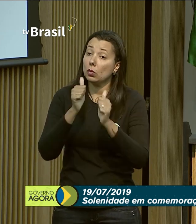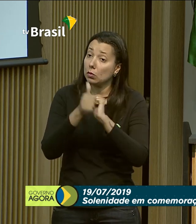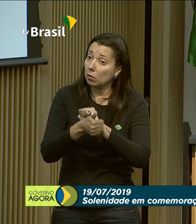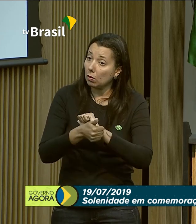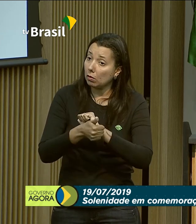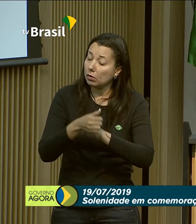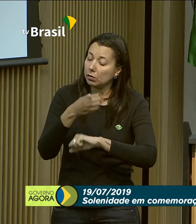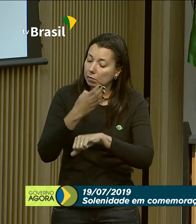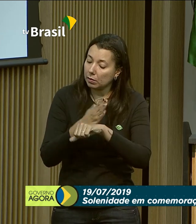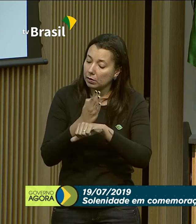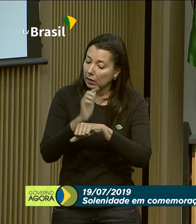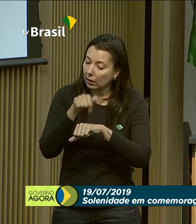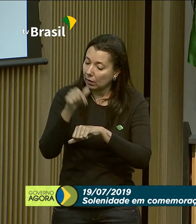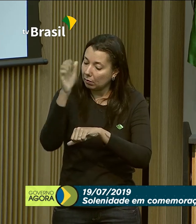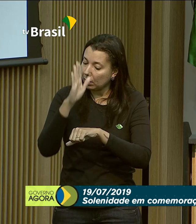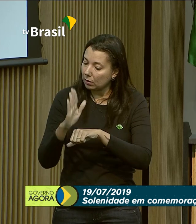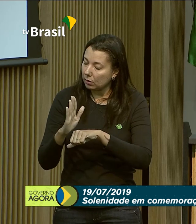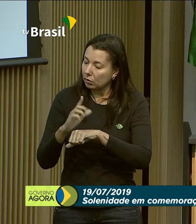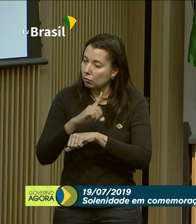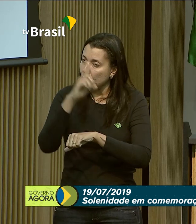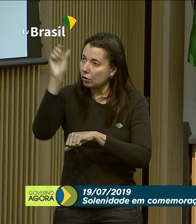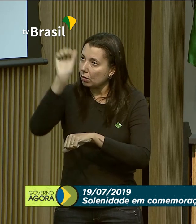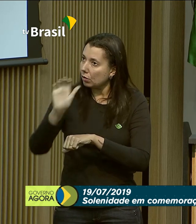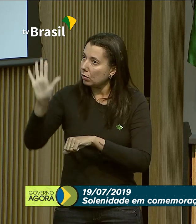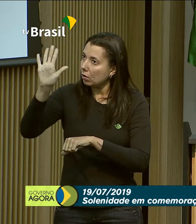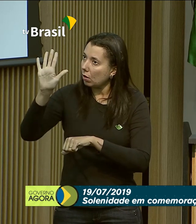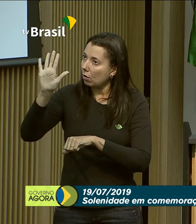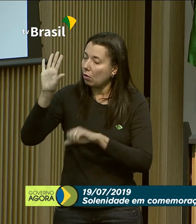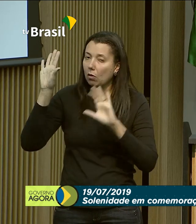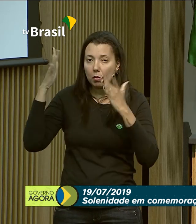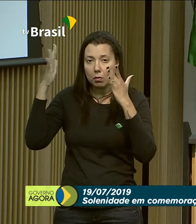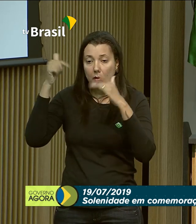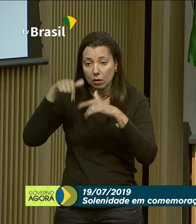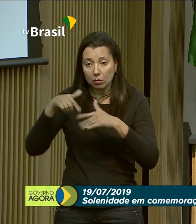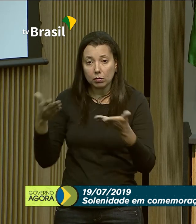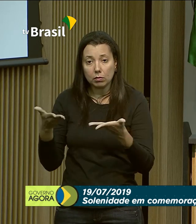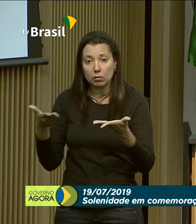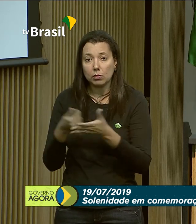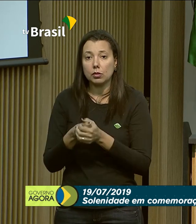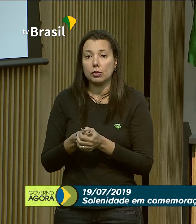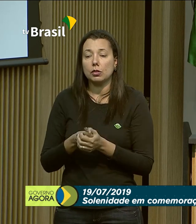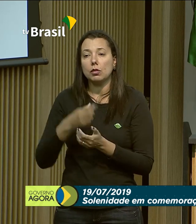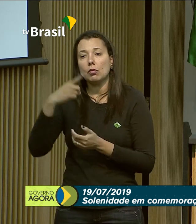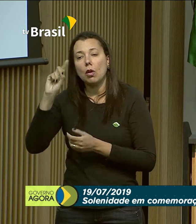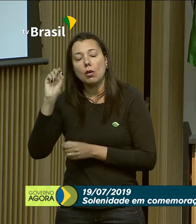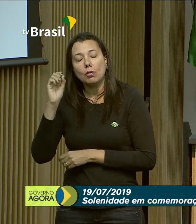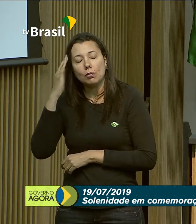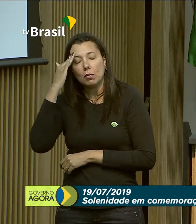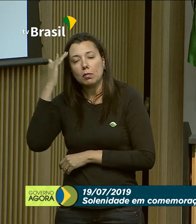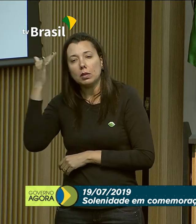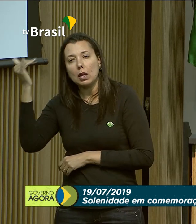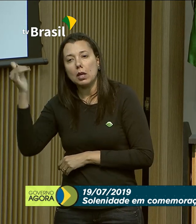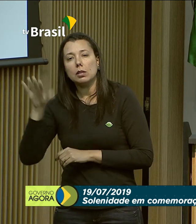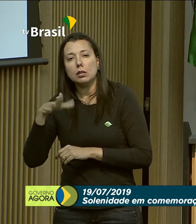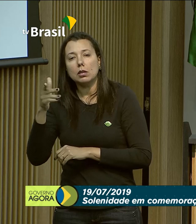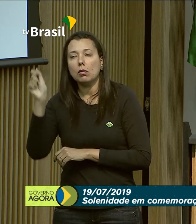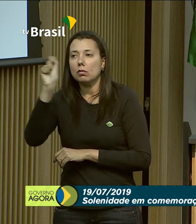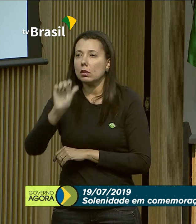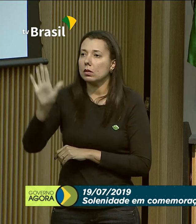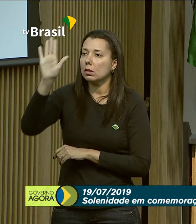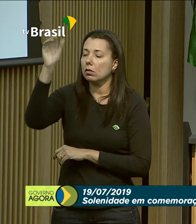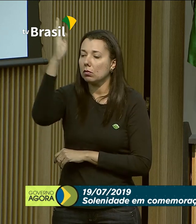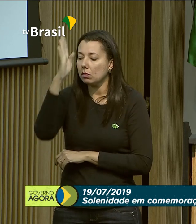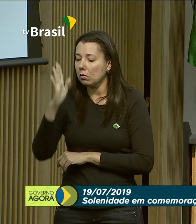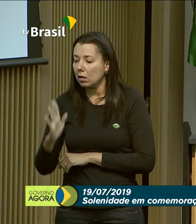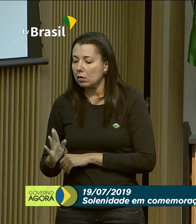mais praticado do Brasil ganhou um dia nacional, comemorado nesta data. Foi uma homenagem da então Confederação Brasileira